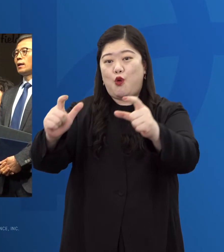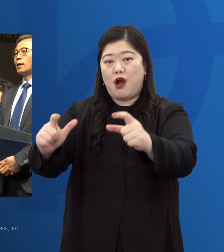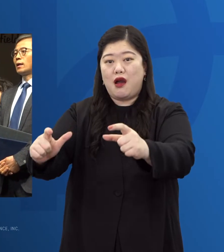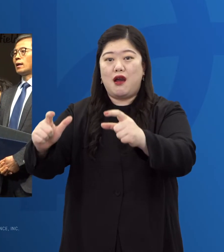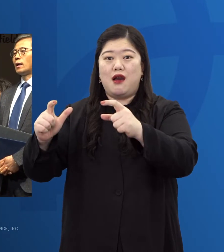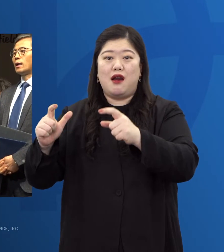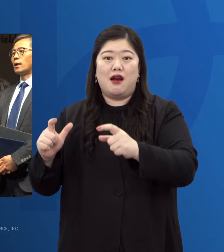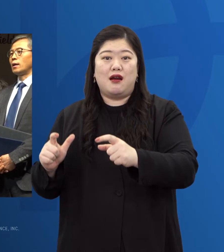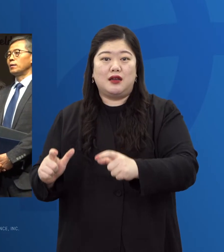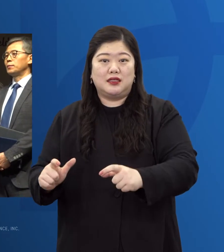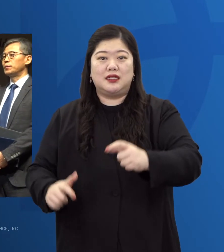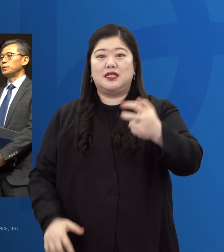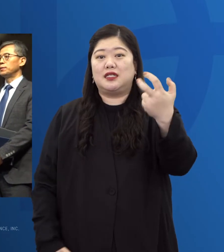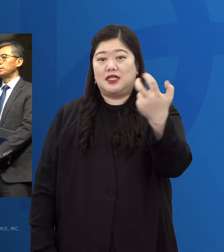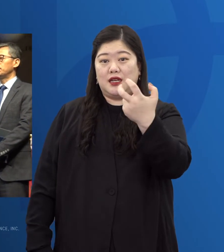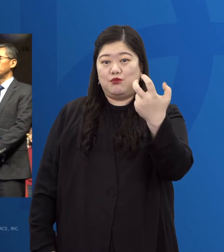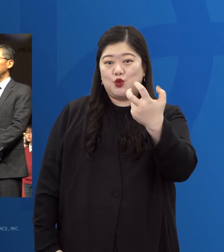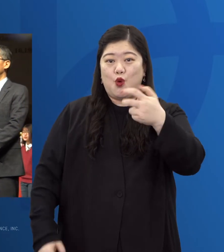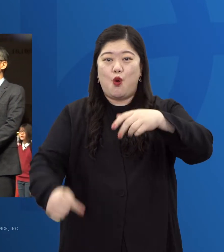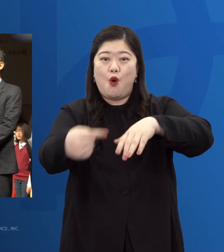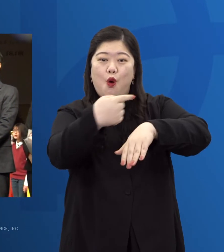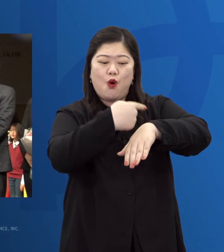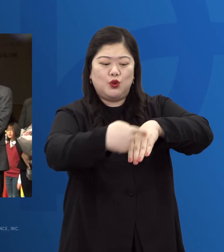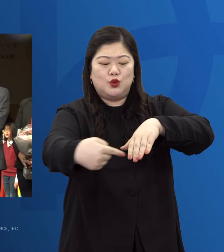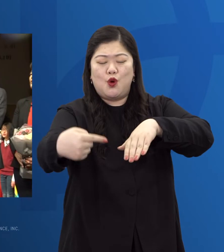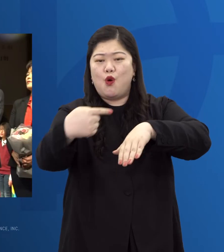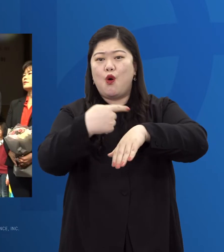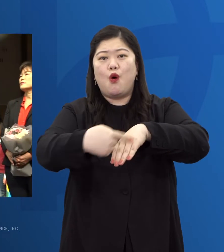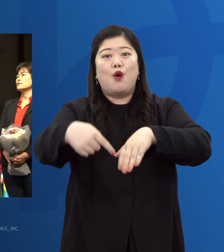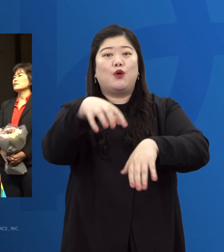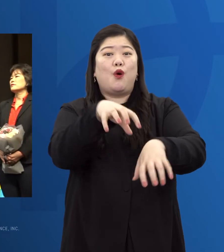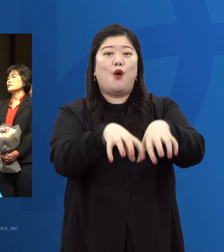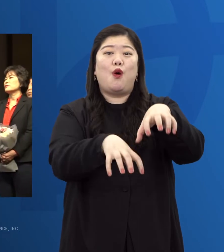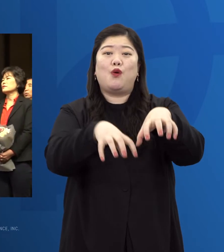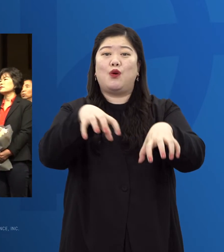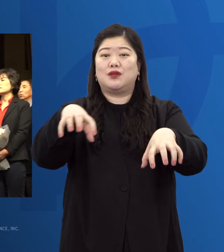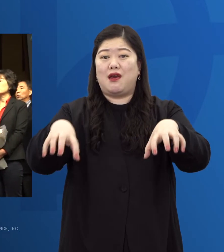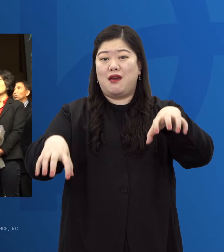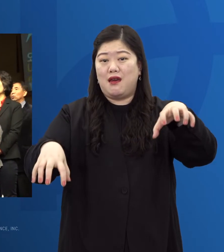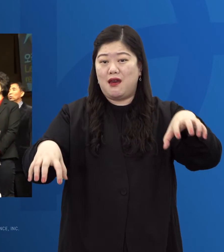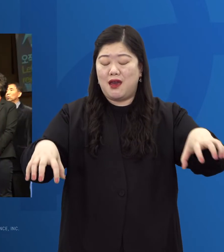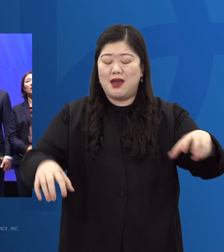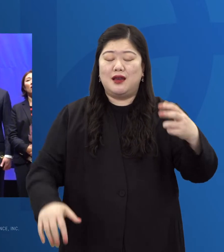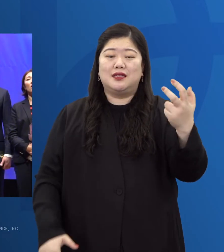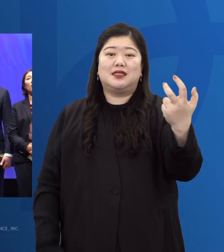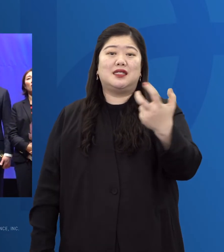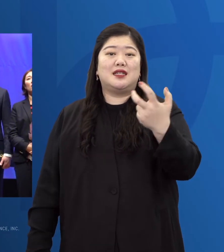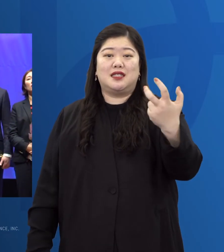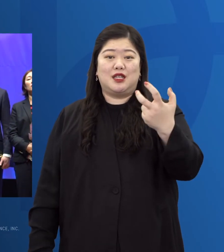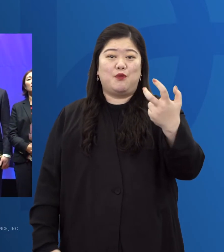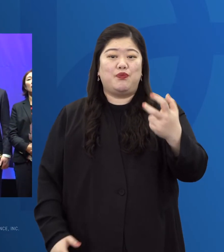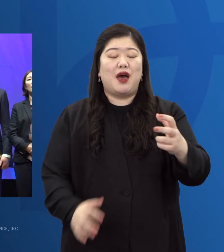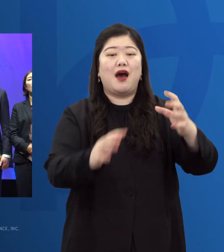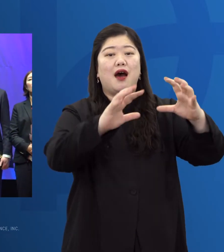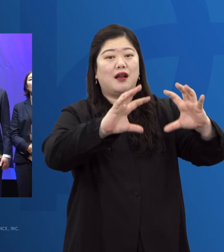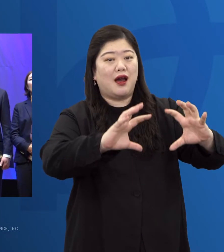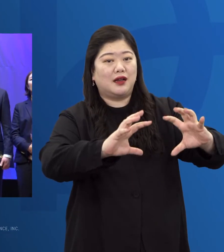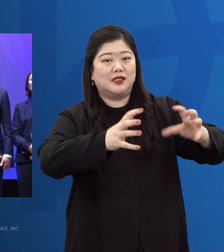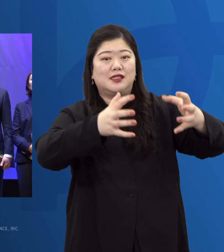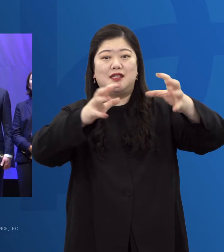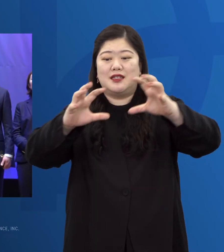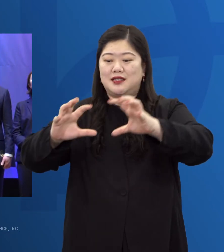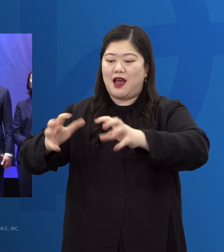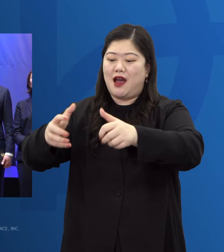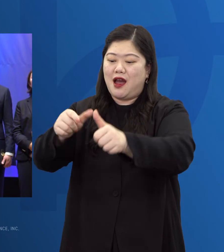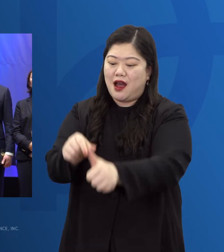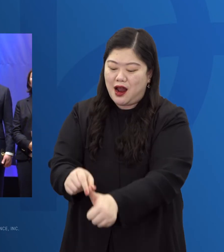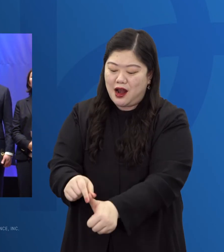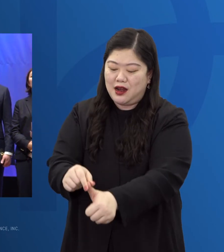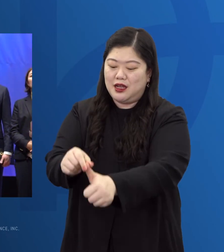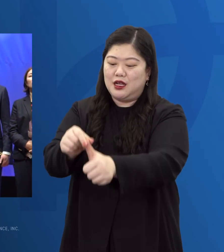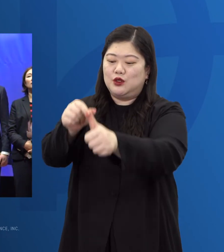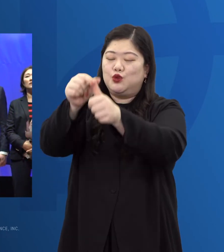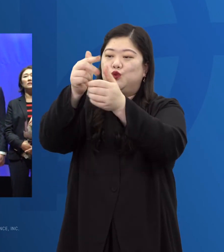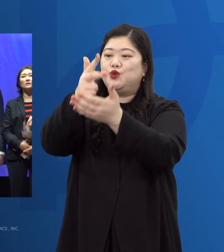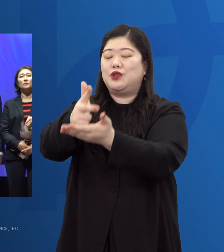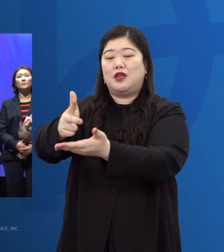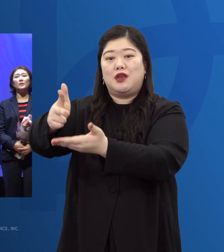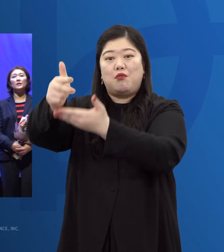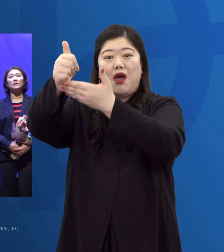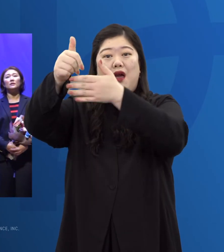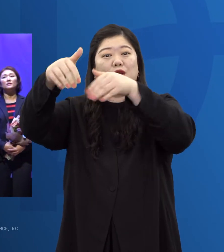살릴